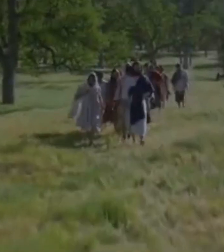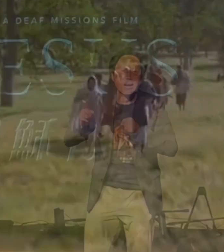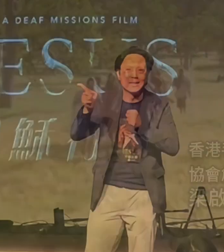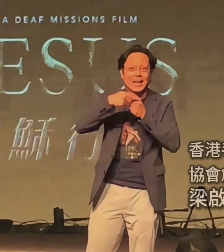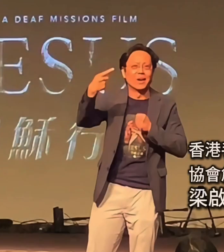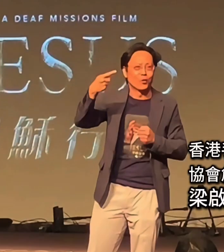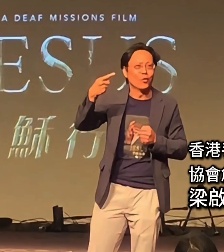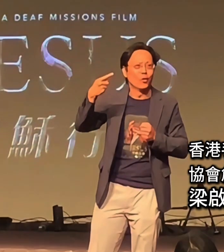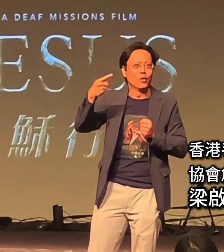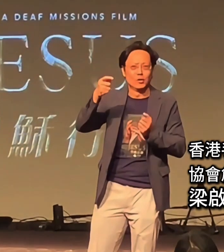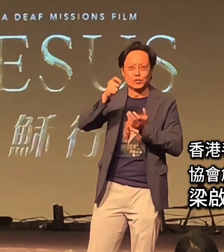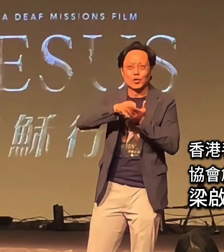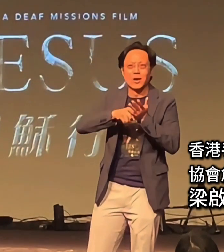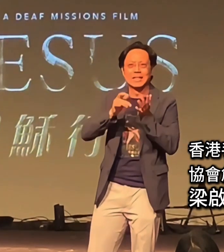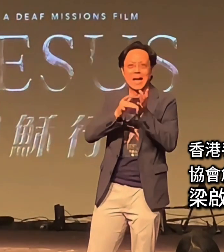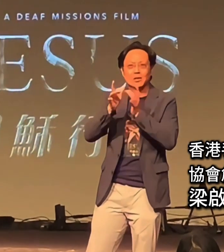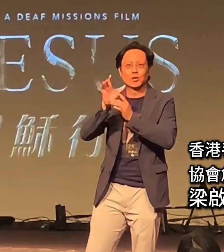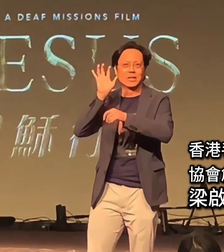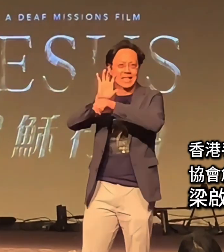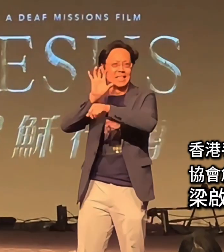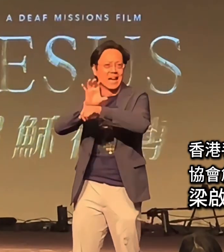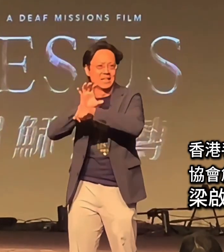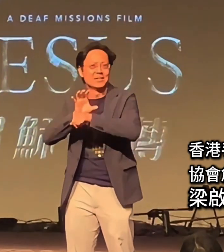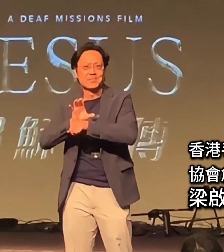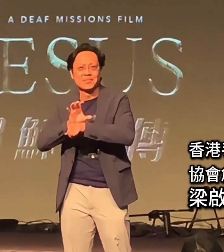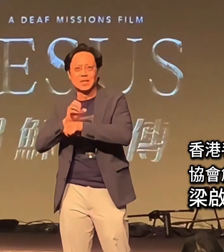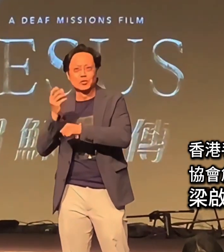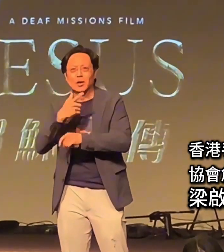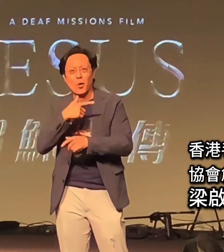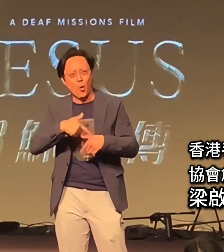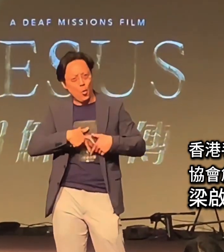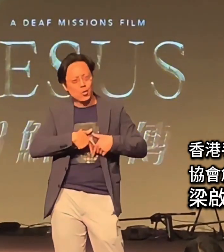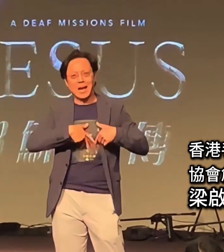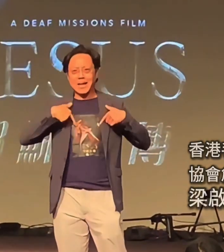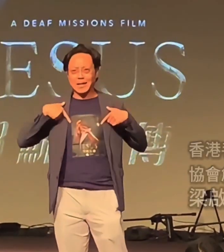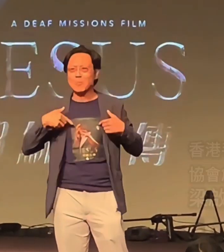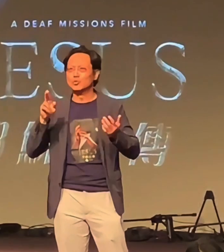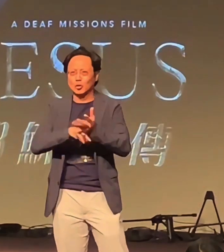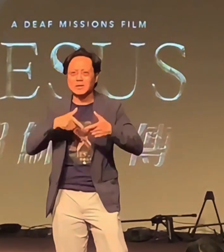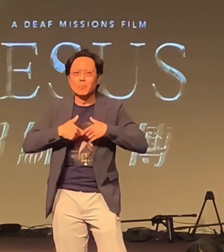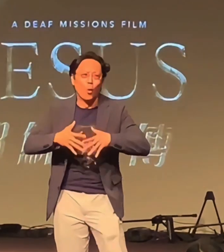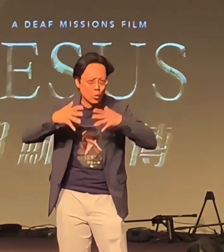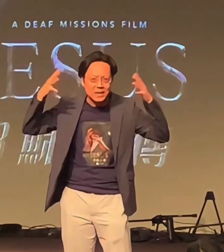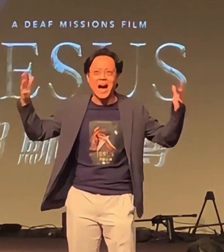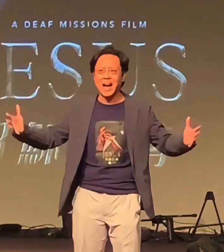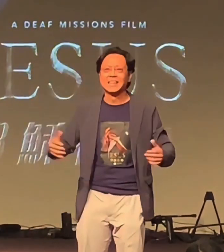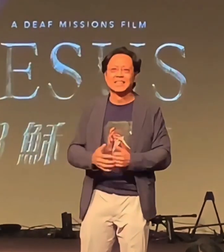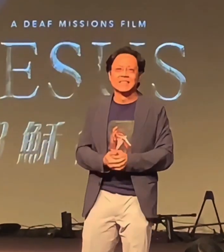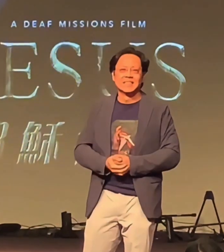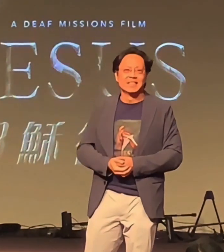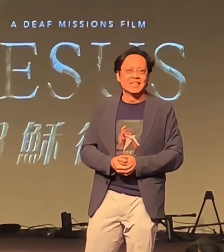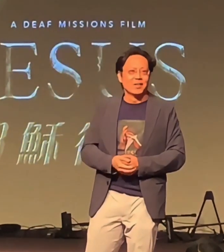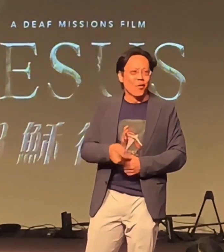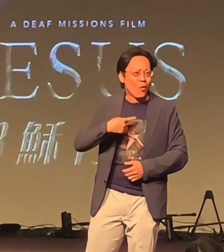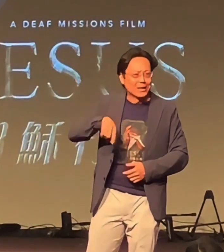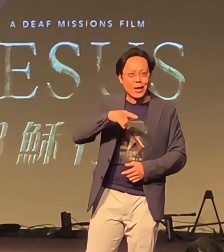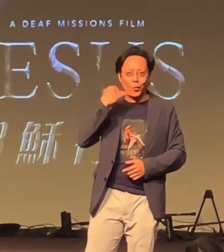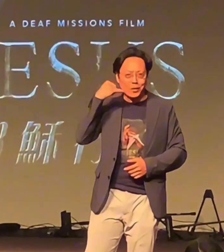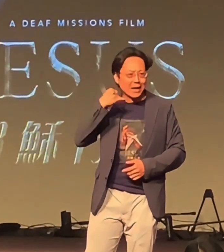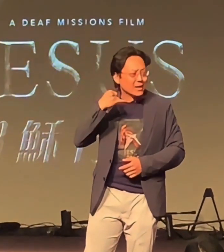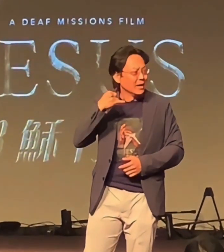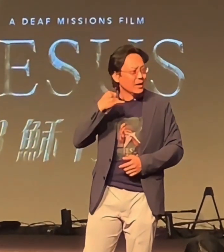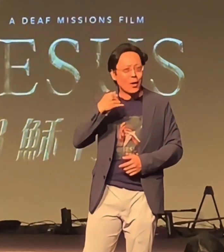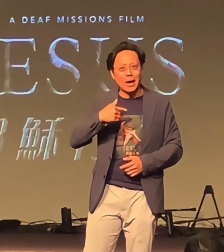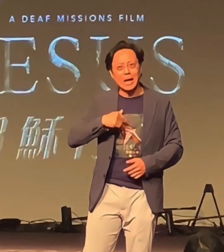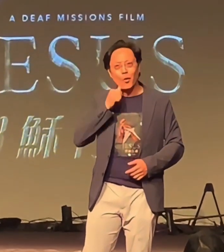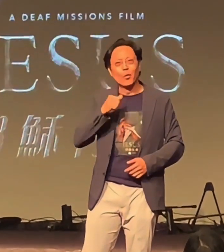影， 係全球第一次有一個嘅耶穌嘅故事能夠用到呢一個嘅手語嚟展現俾大